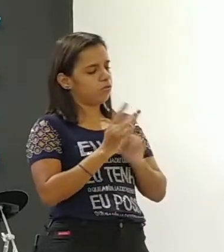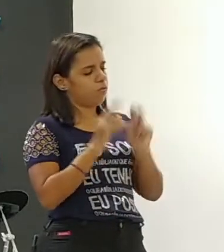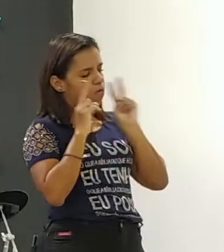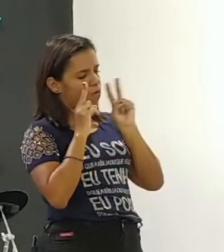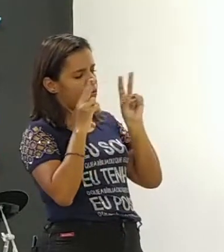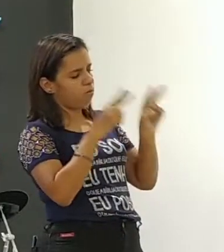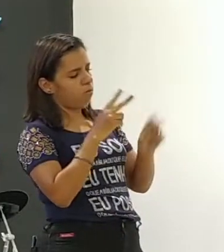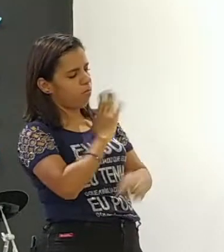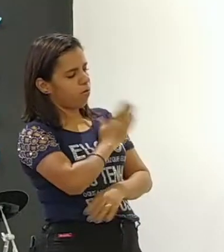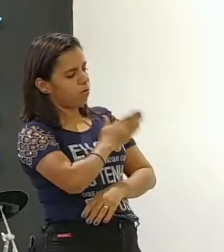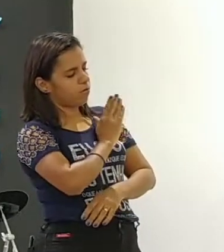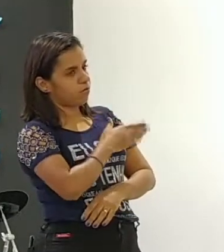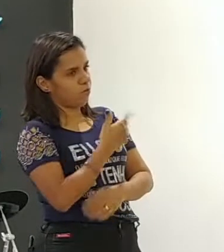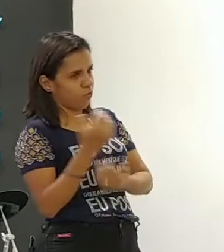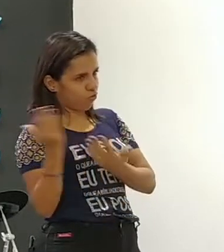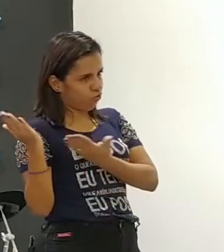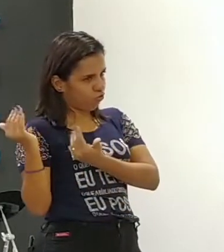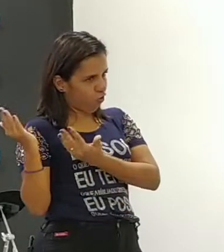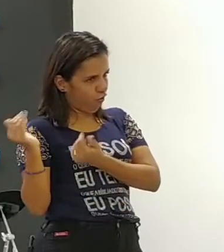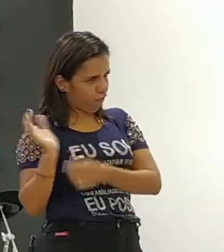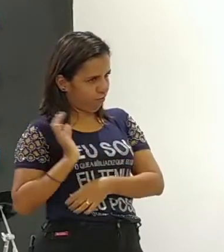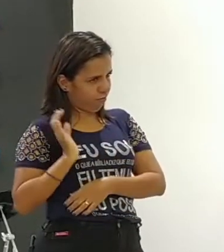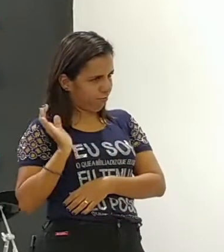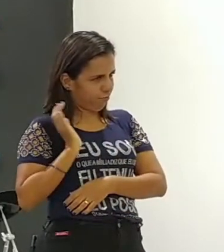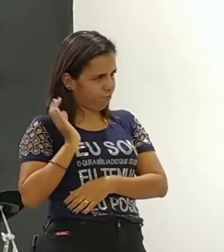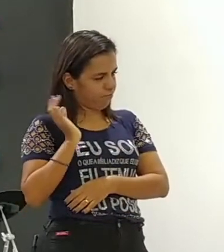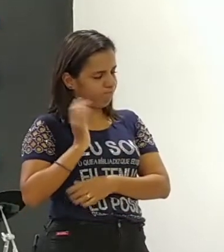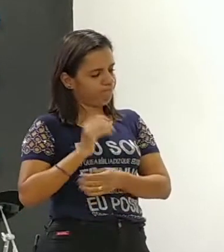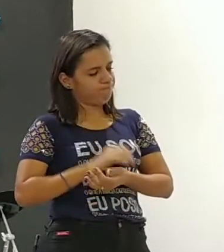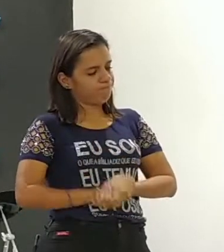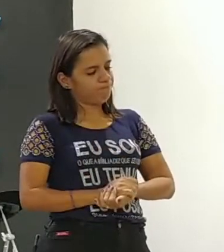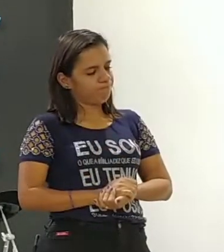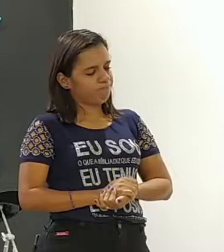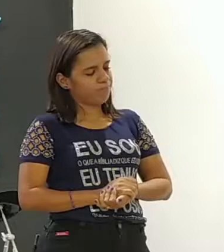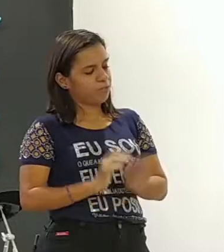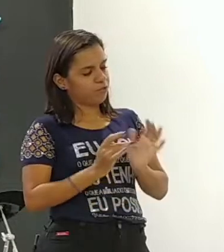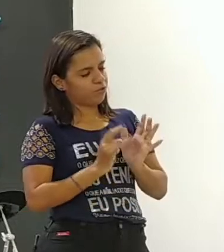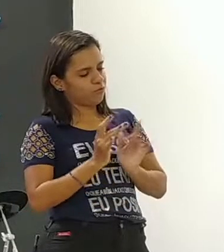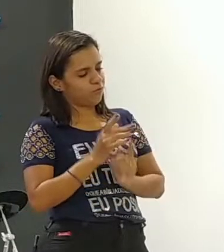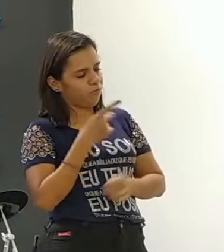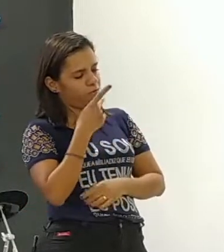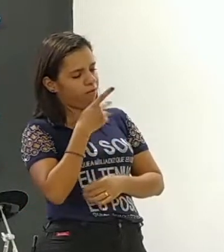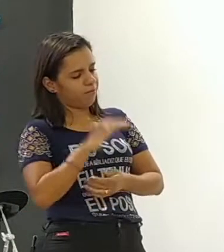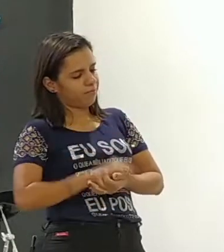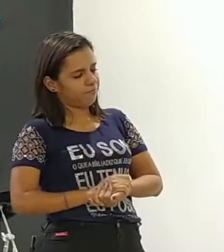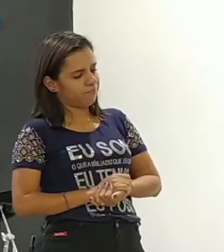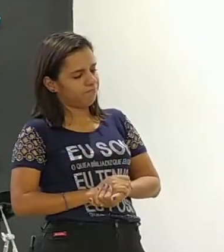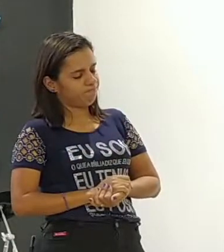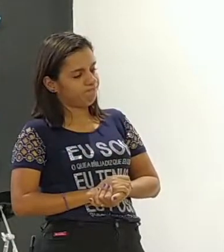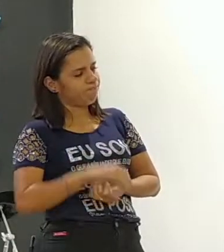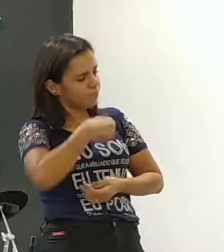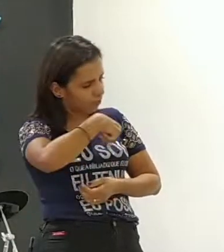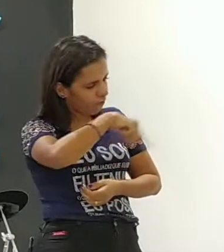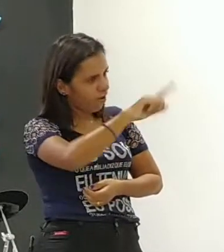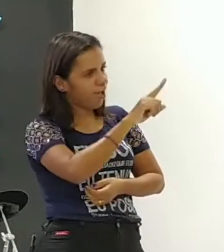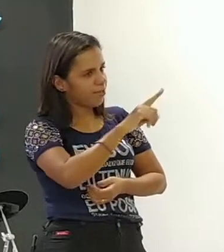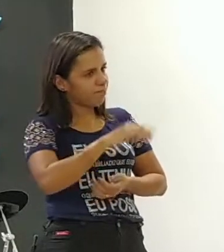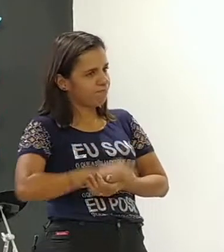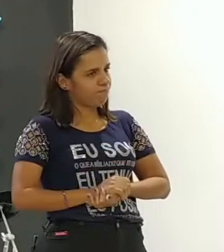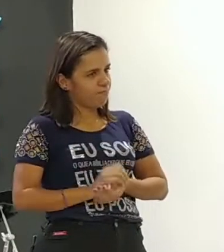coração daquele homem, daquele jovem rico, Jesus pega, vira para ele e fala assim: então